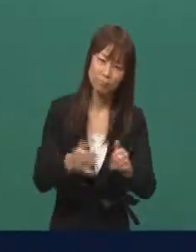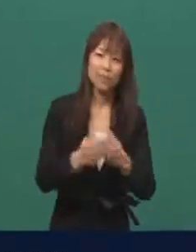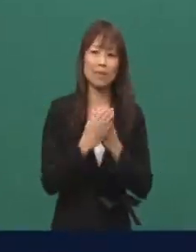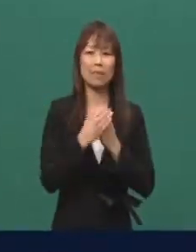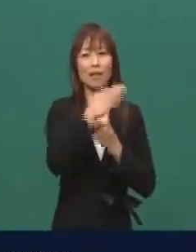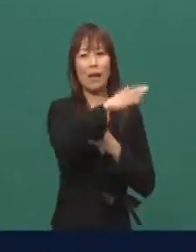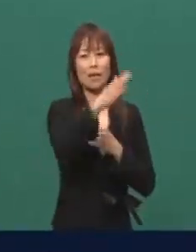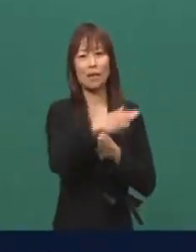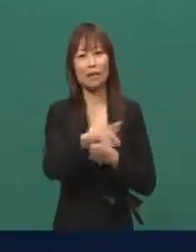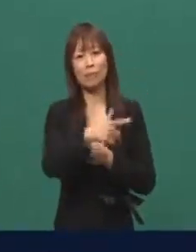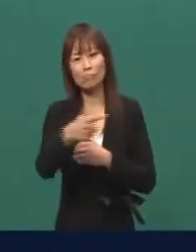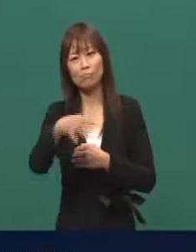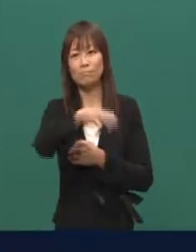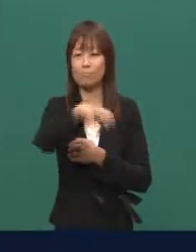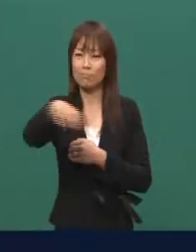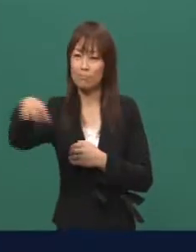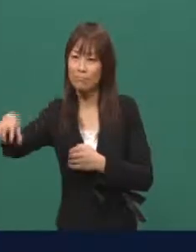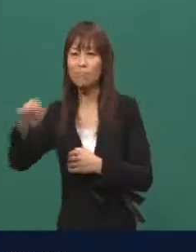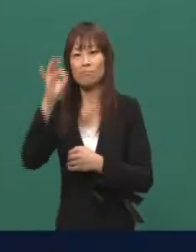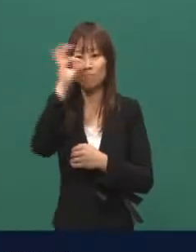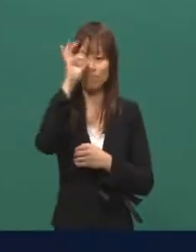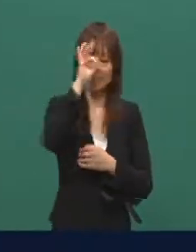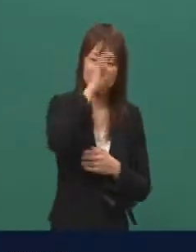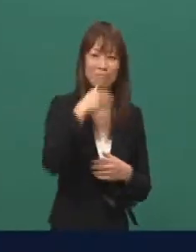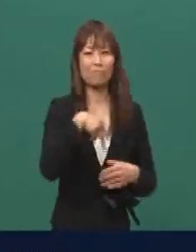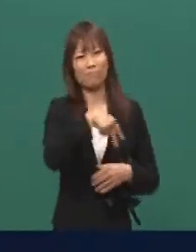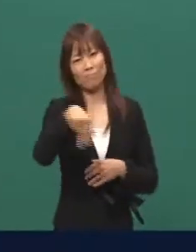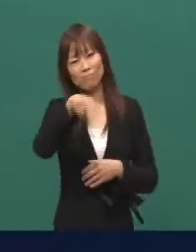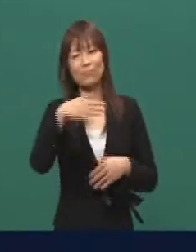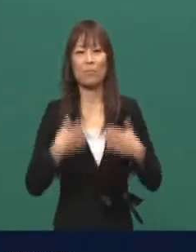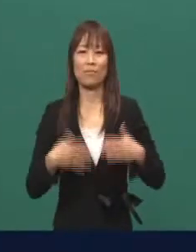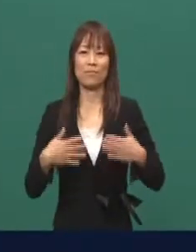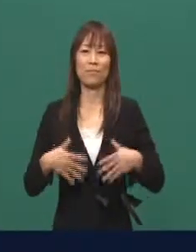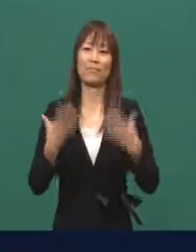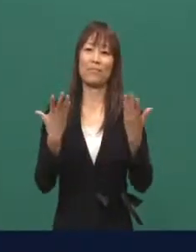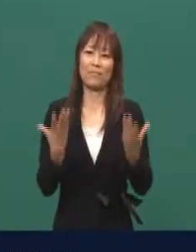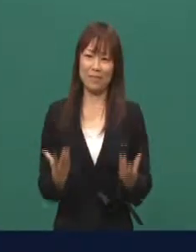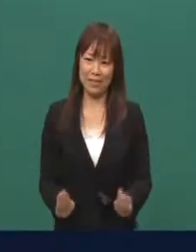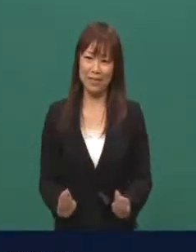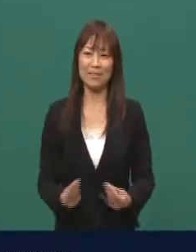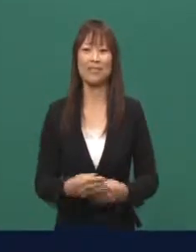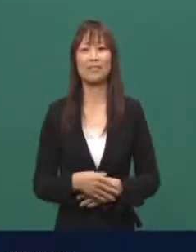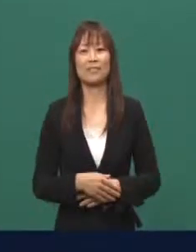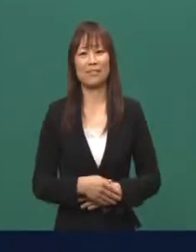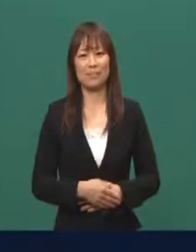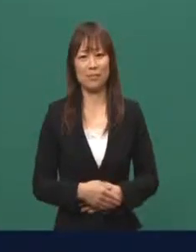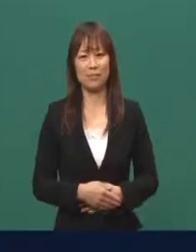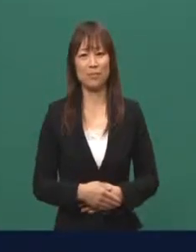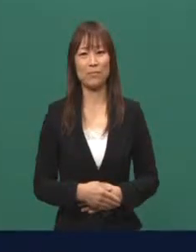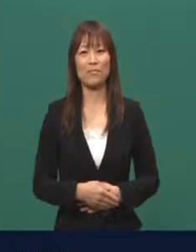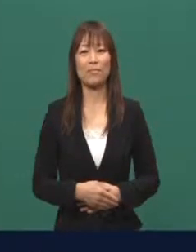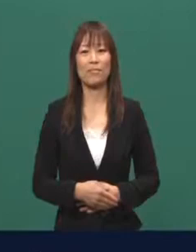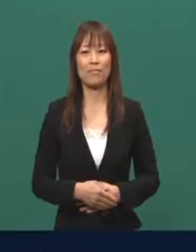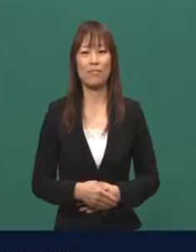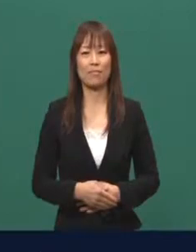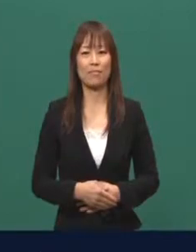商家などに代々伝わるひな飾りの展示を楽しんでいました。